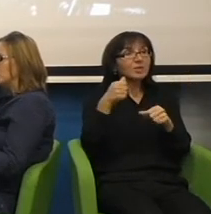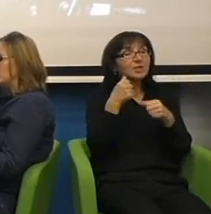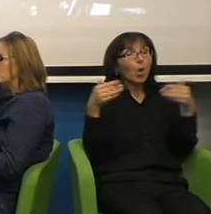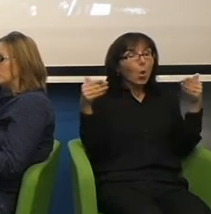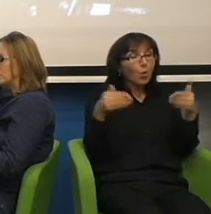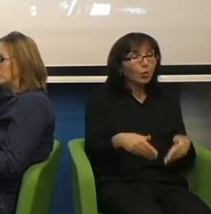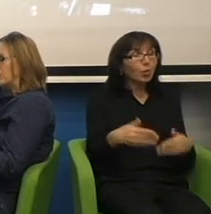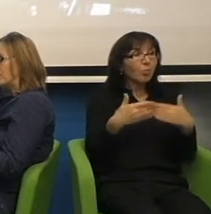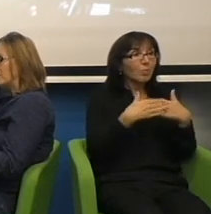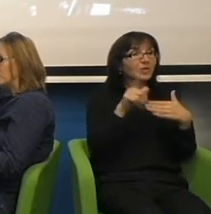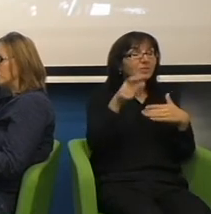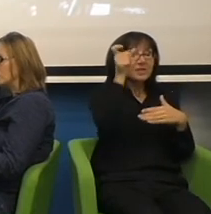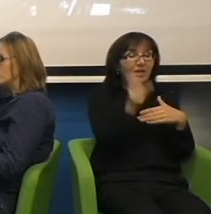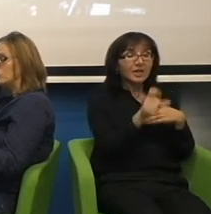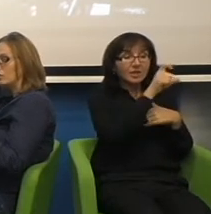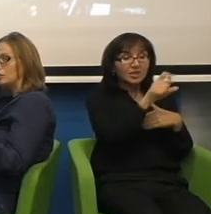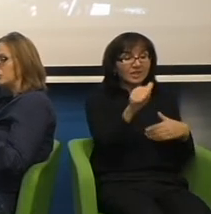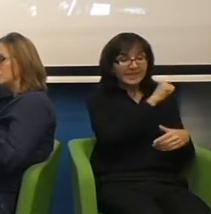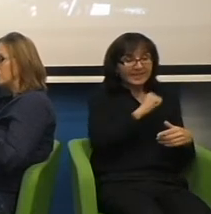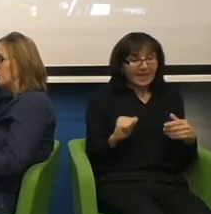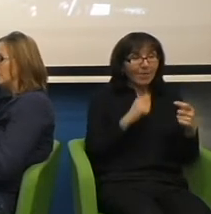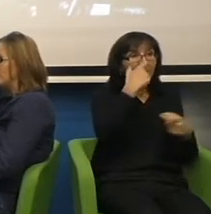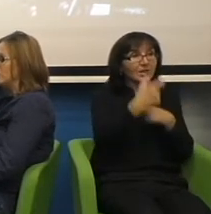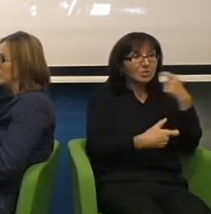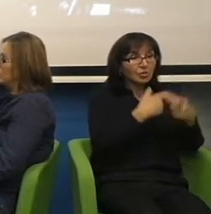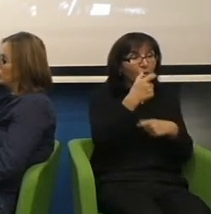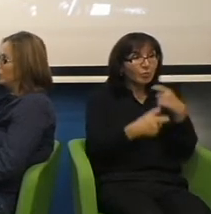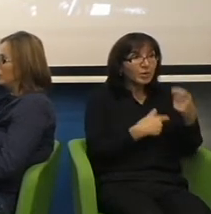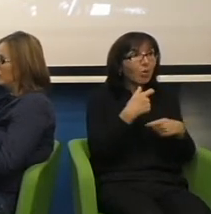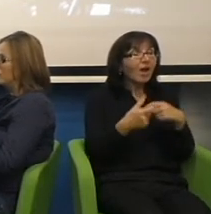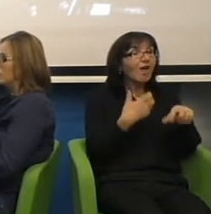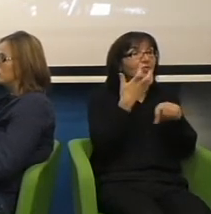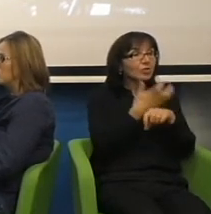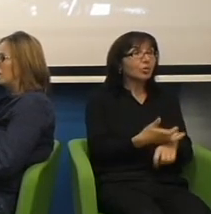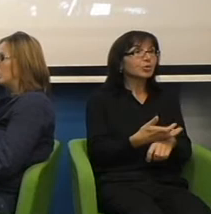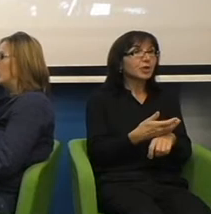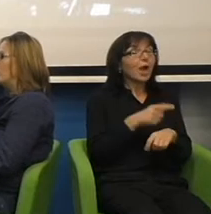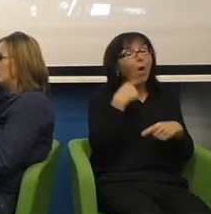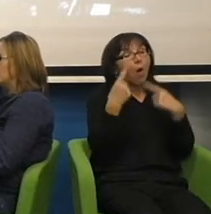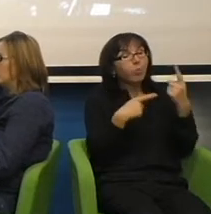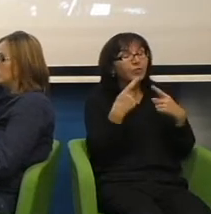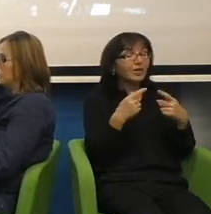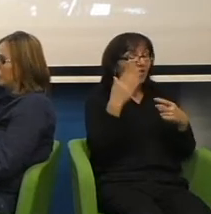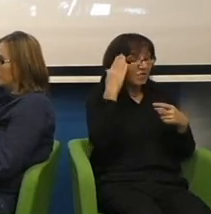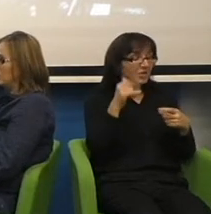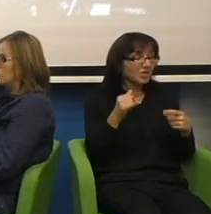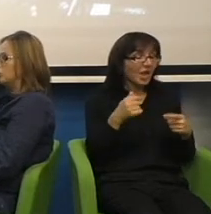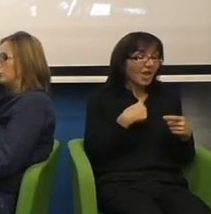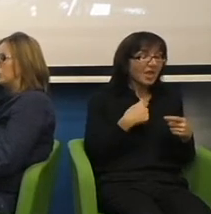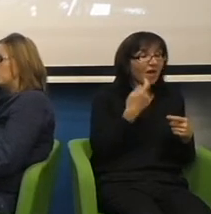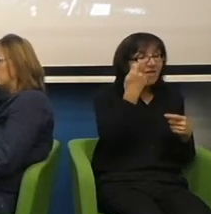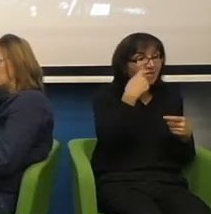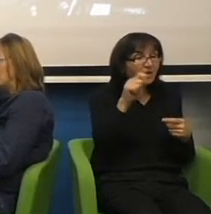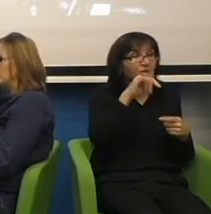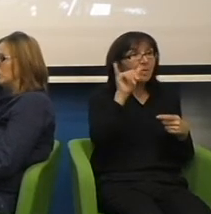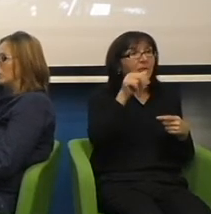jest tam krzyż, który ona wyspawała dla niego w stoczni i ona przyjeżdża i mówi: Kazik, wiesz, no dzisiaj jadę do Janusza, albo w tym tygodniu nie pojadę do Janusza, w